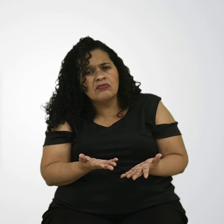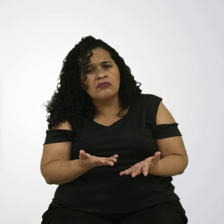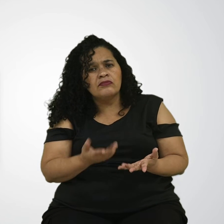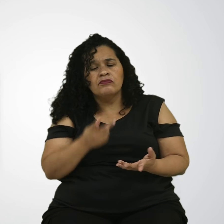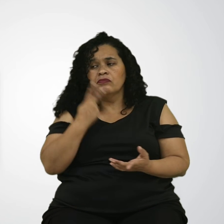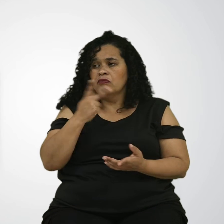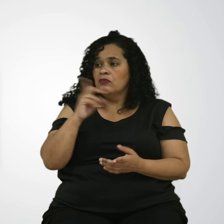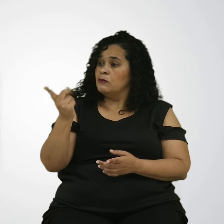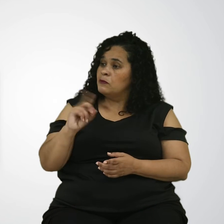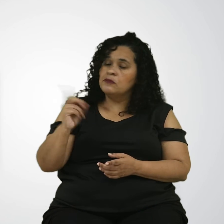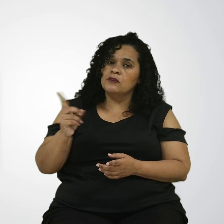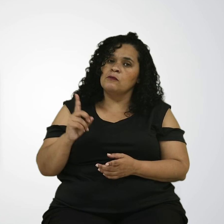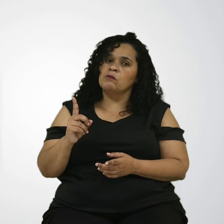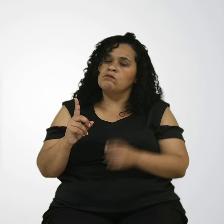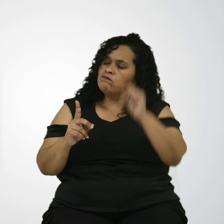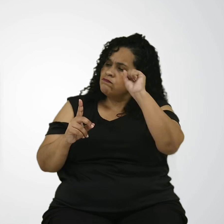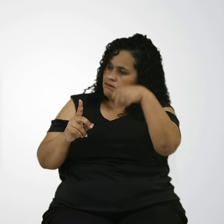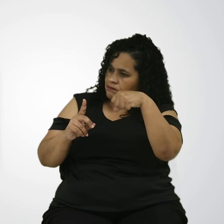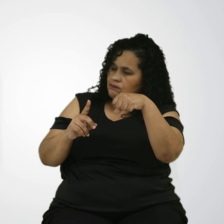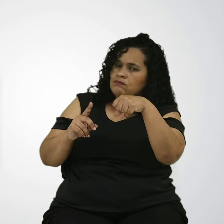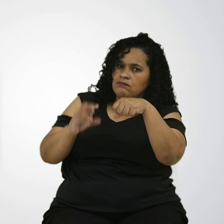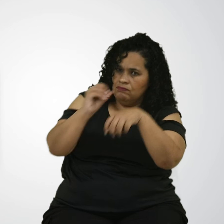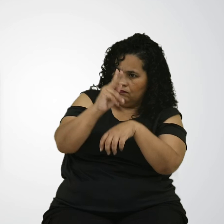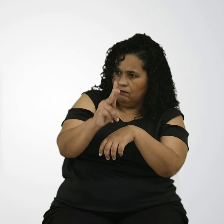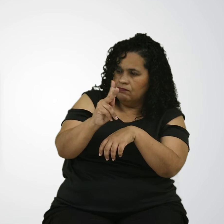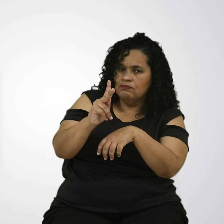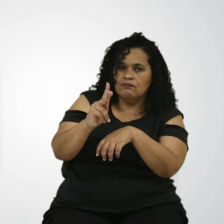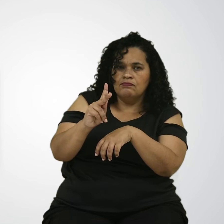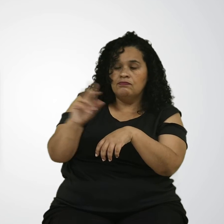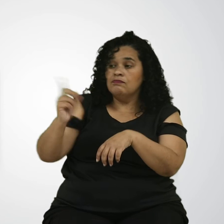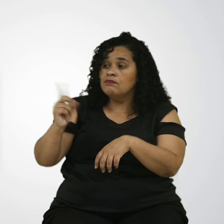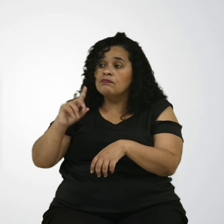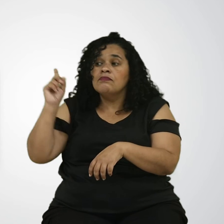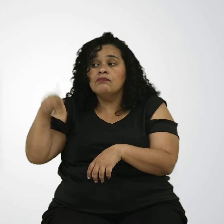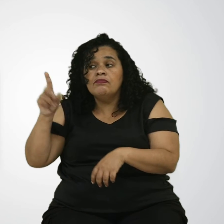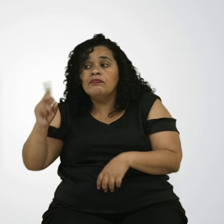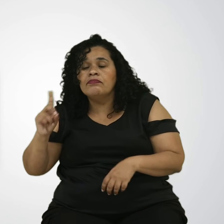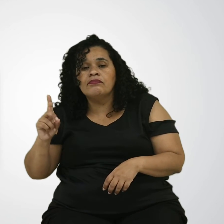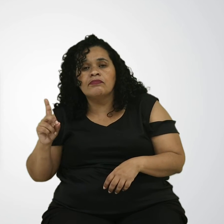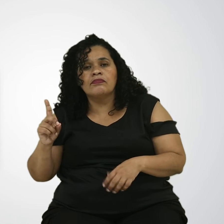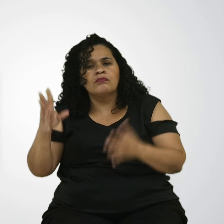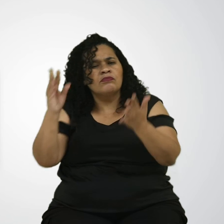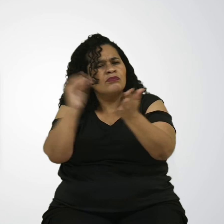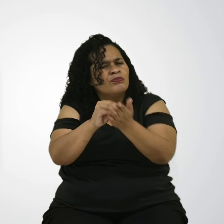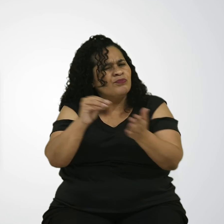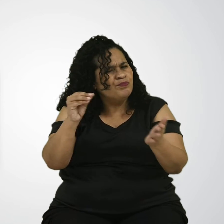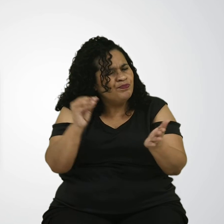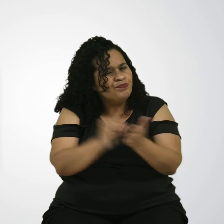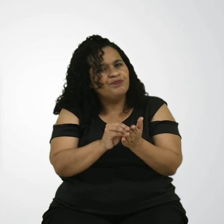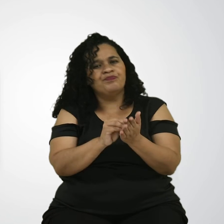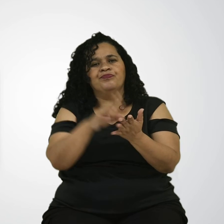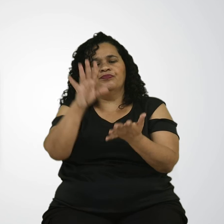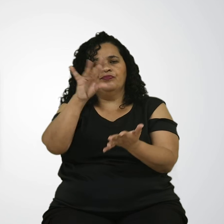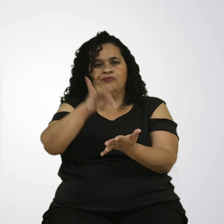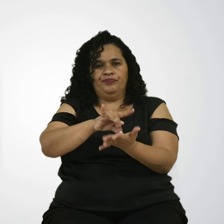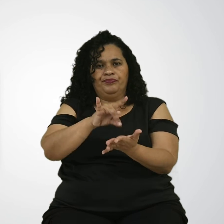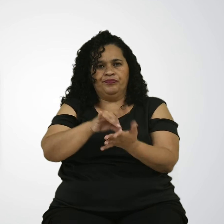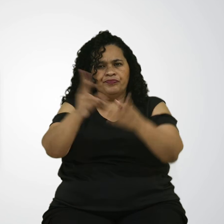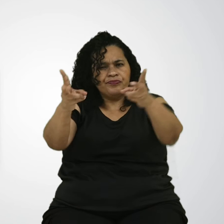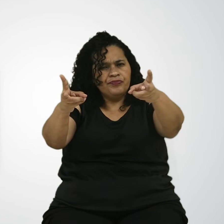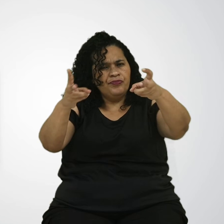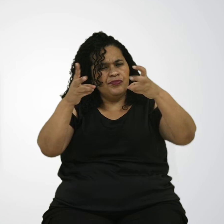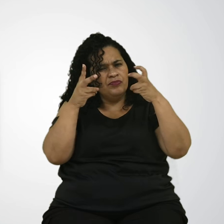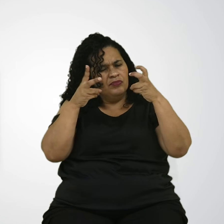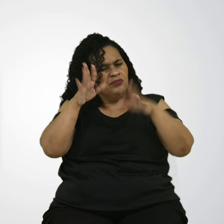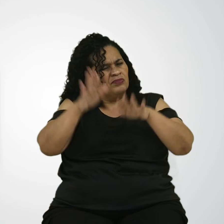não é não, sim é sim, é por aqui, é por ali. Então falta muito isso. Eu percebo, talvez eu tenha